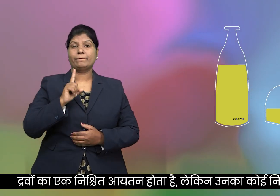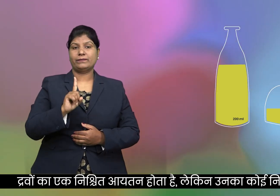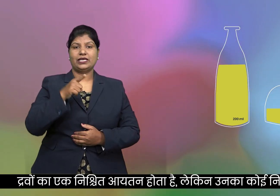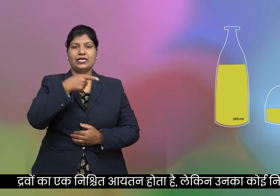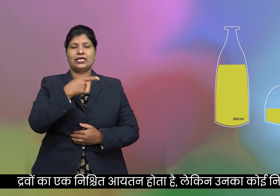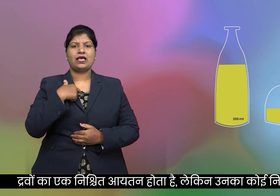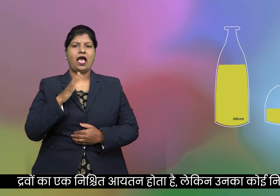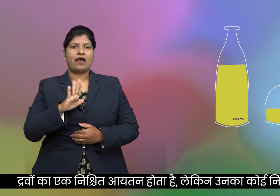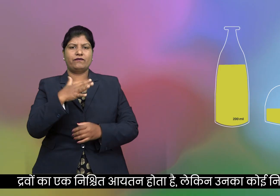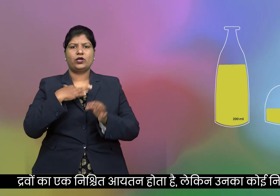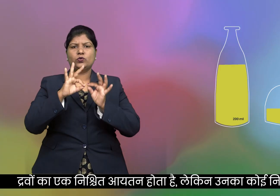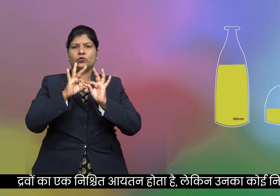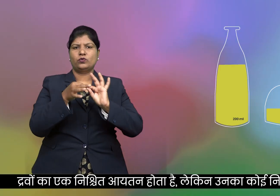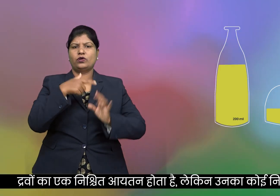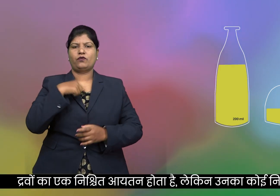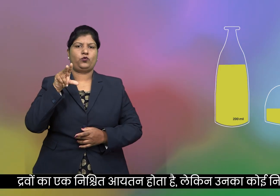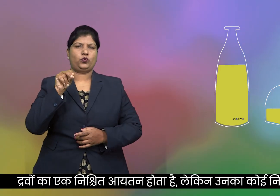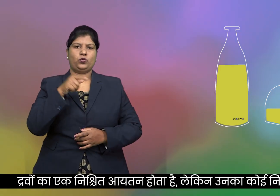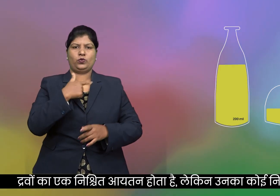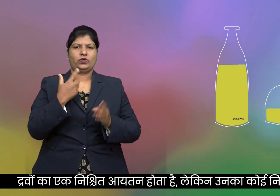आकार नहीं होता है।